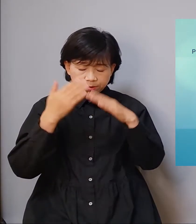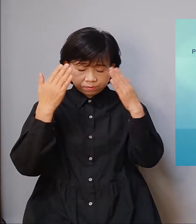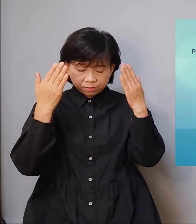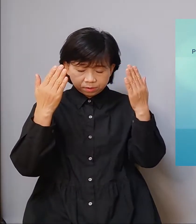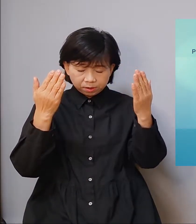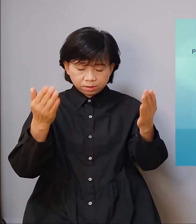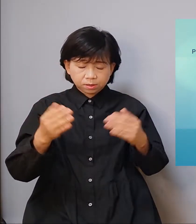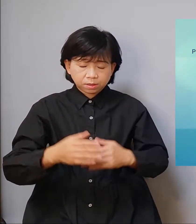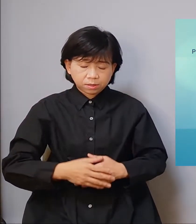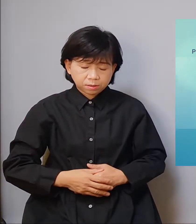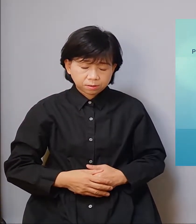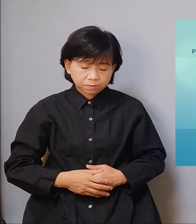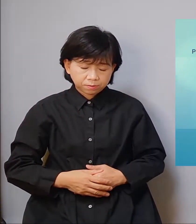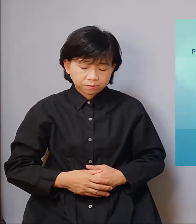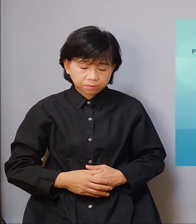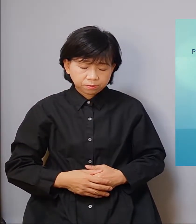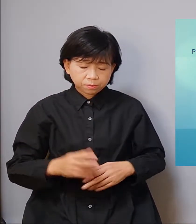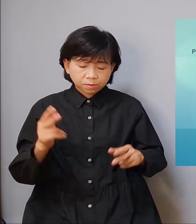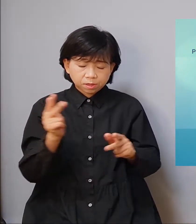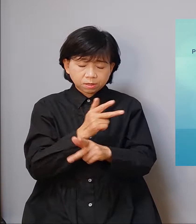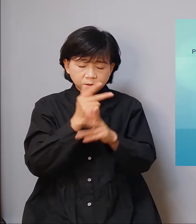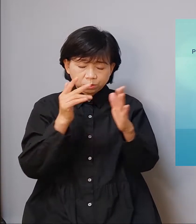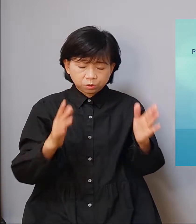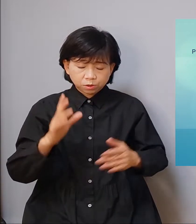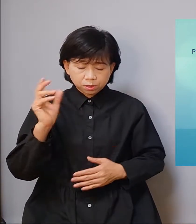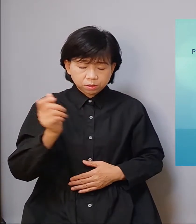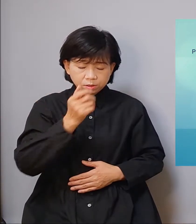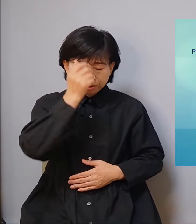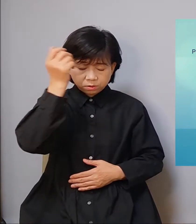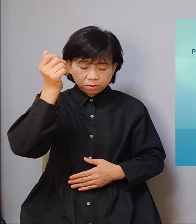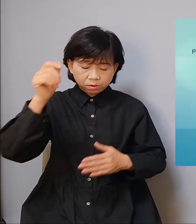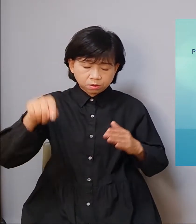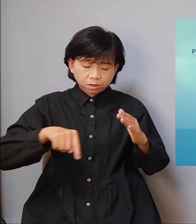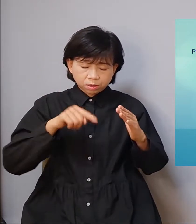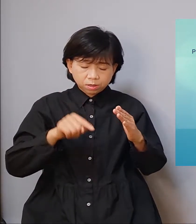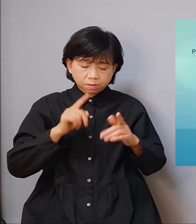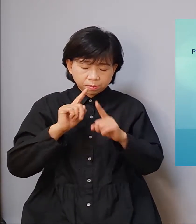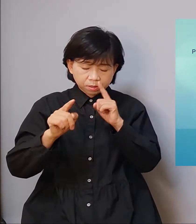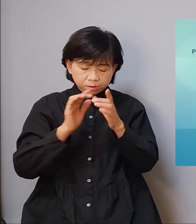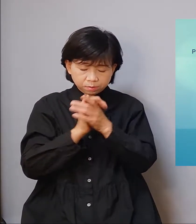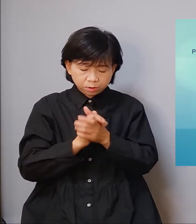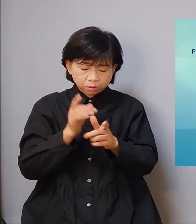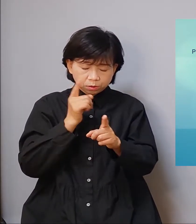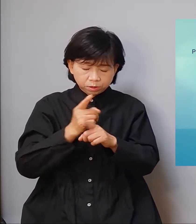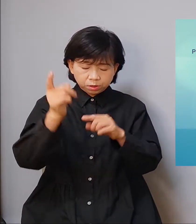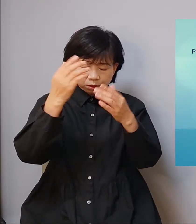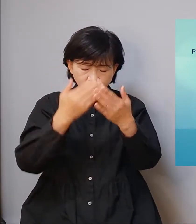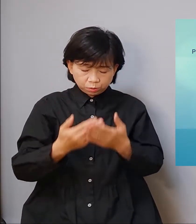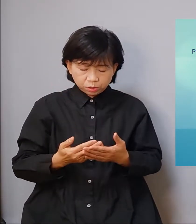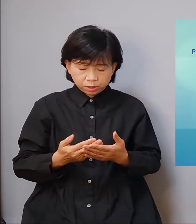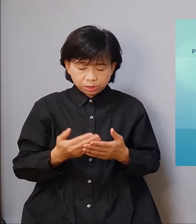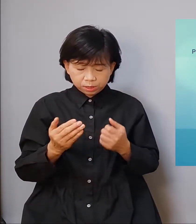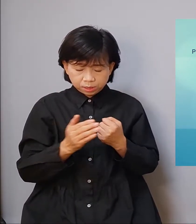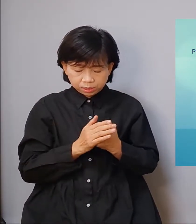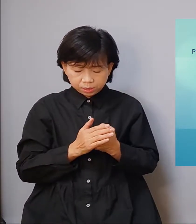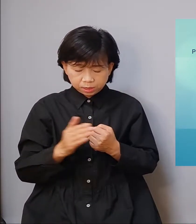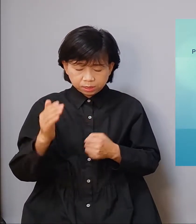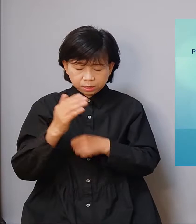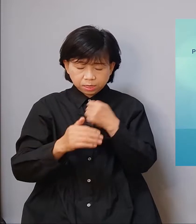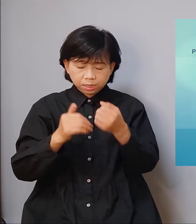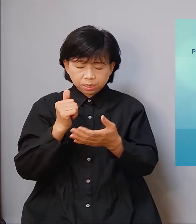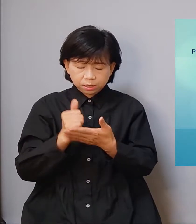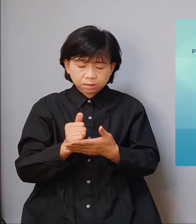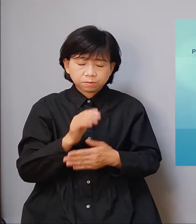감사합니다. 한 주간도 성령 안에서 말씀과 기도로 승리하게 하시니 하나님